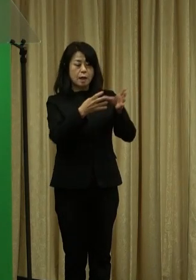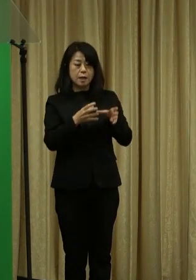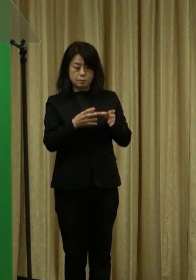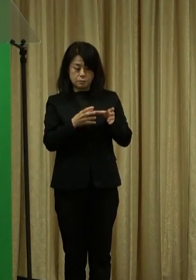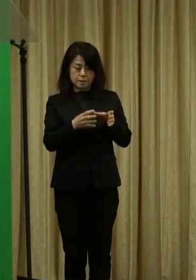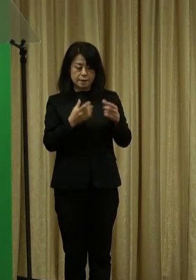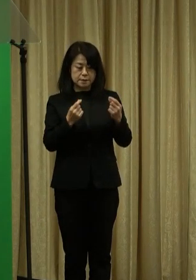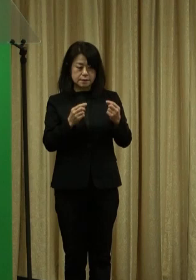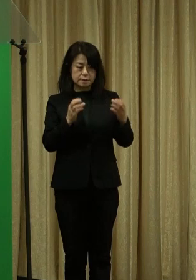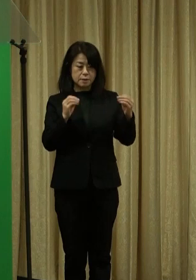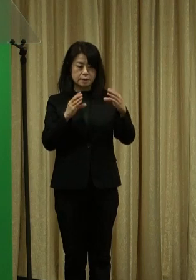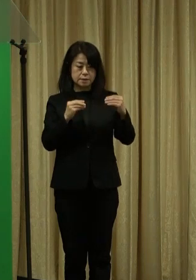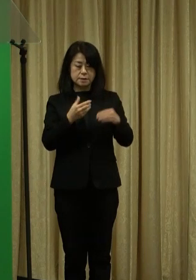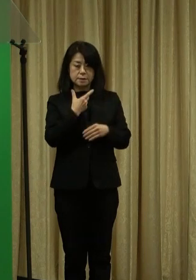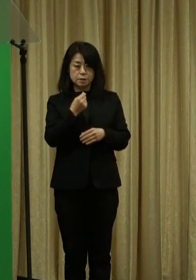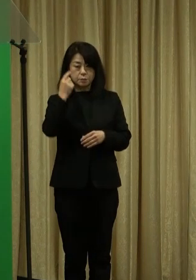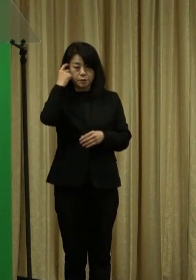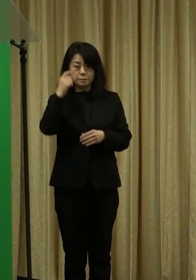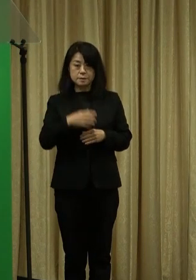に考えております。